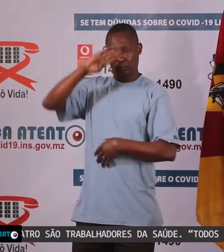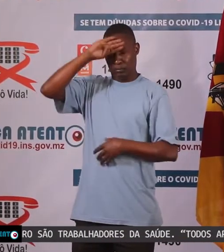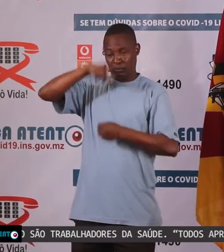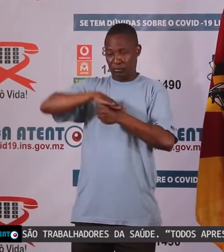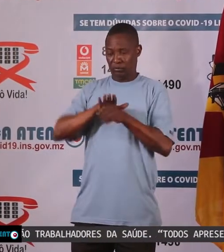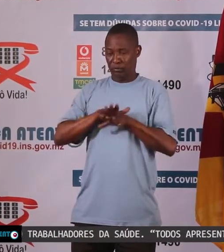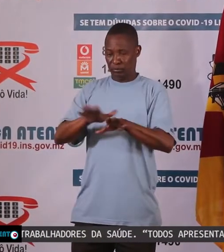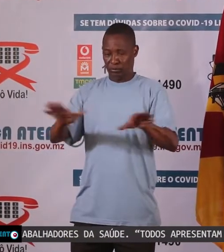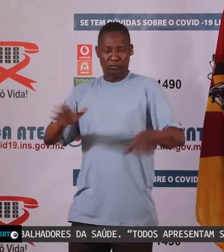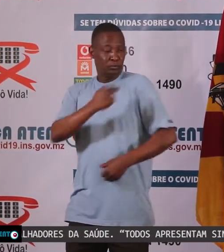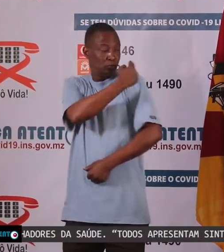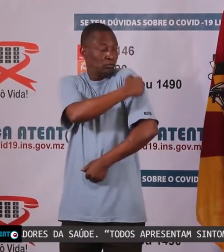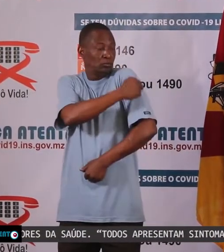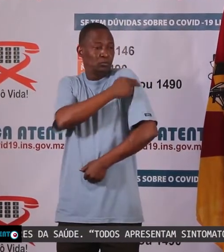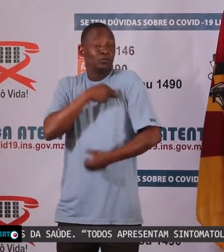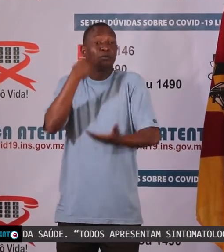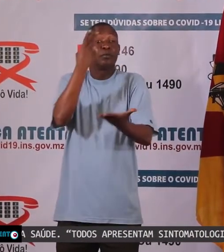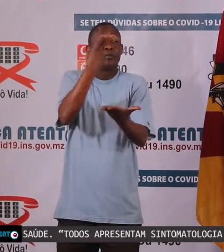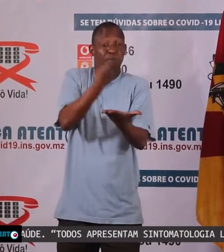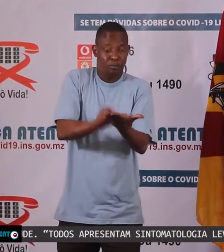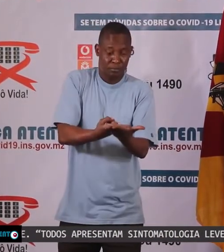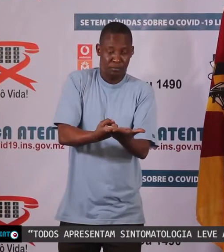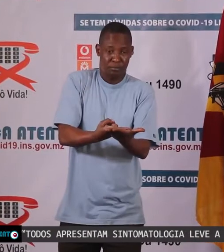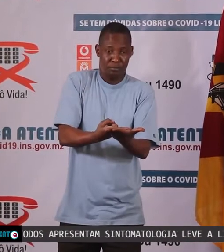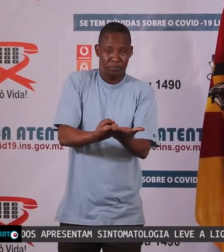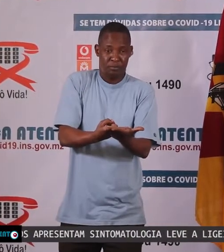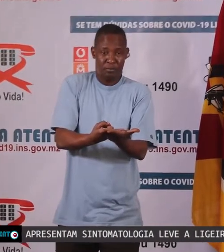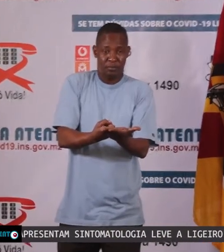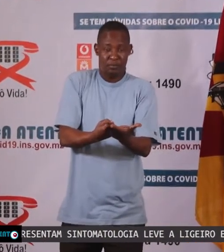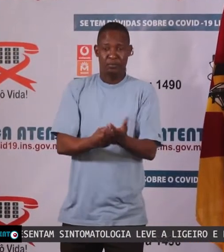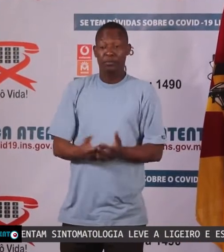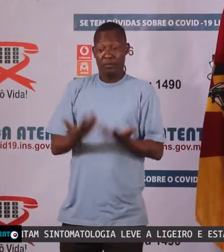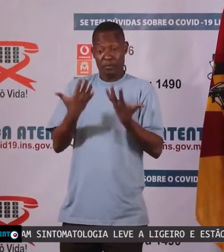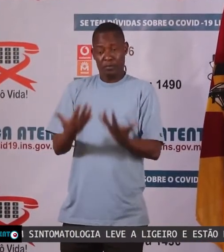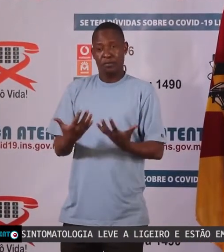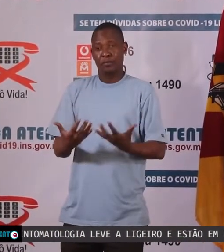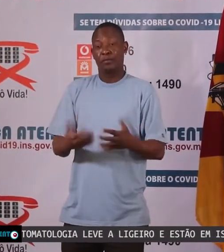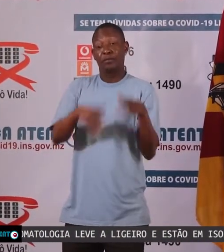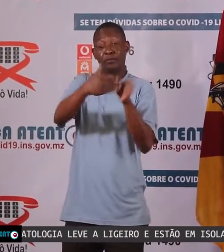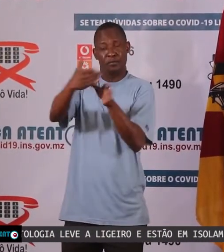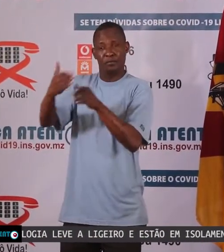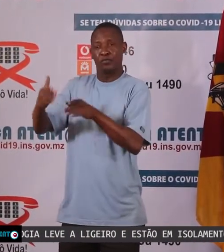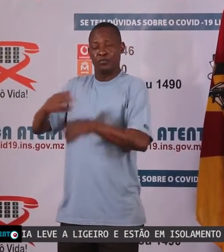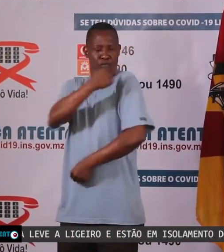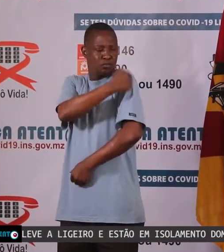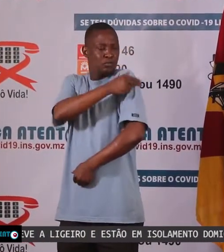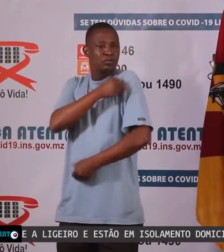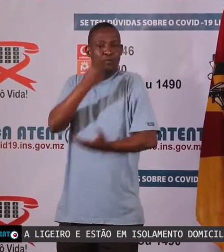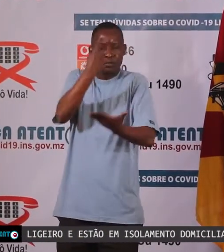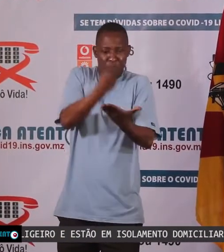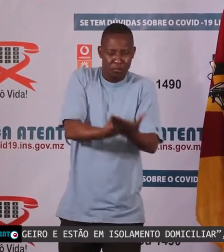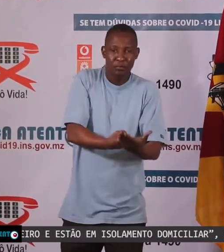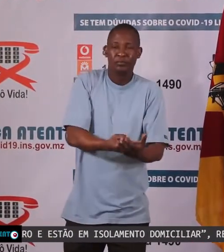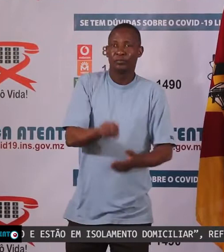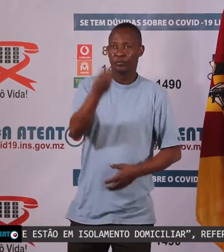sanitárias. Dizer que neste momento temos 3 pessoas internadas devido à Covid-19. Trata-se